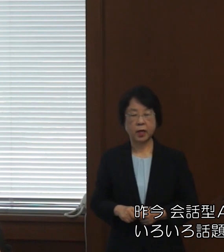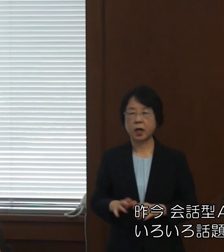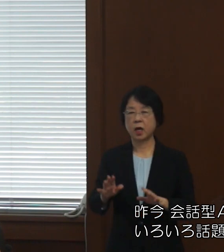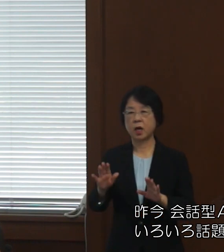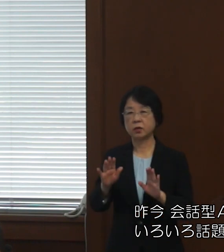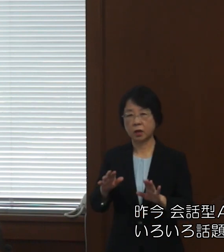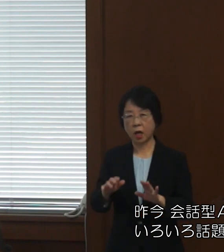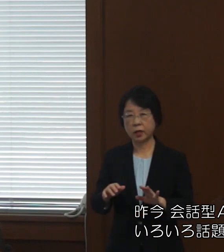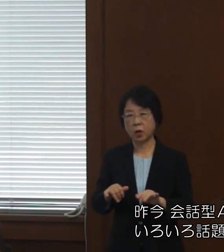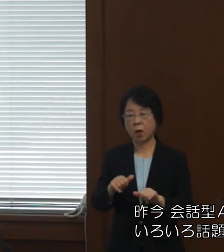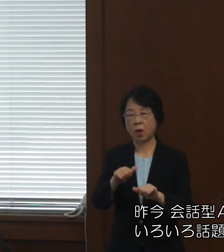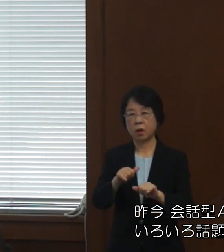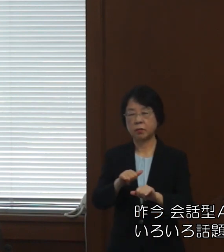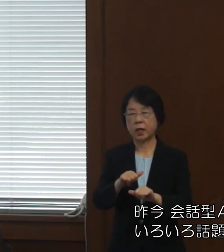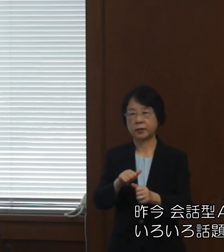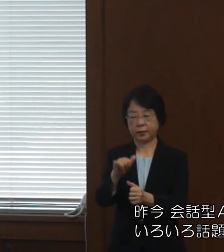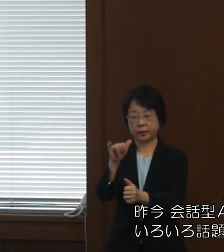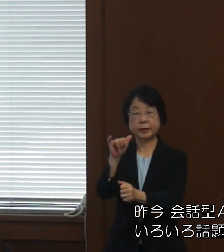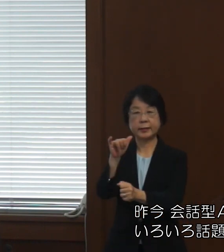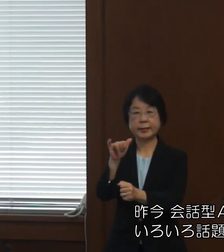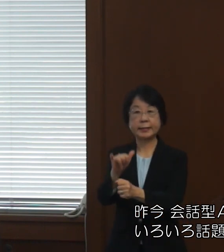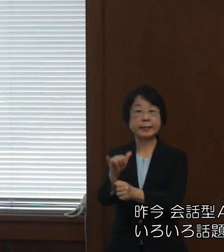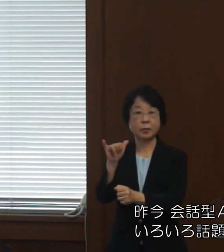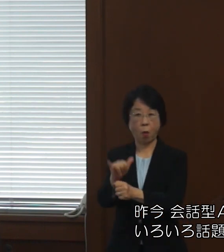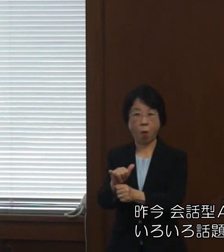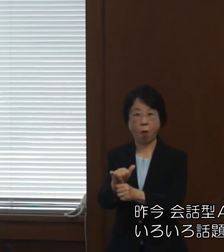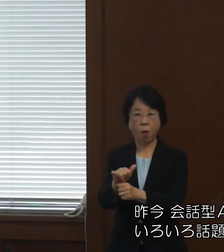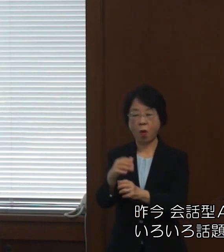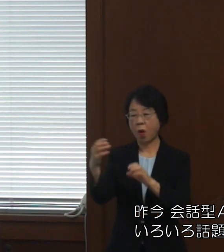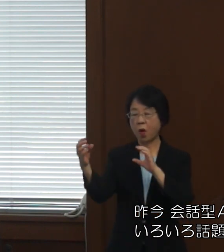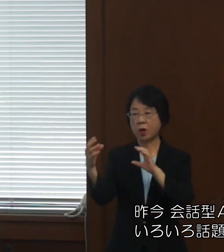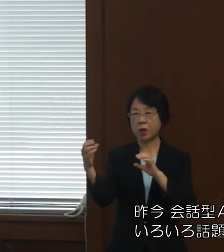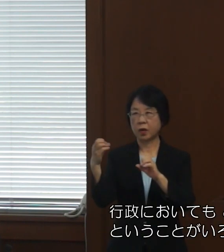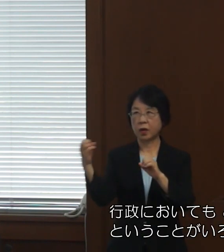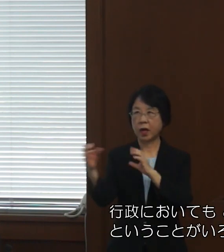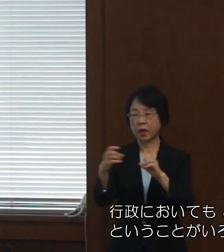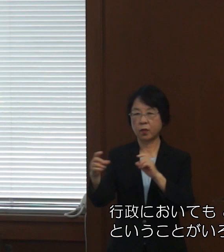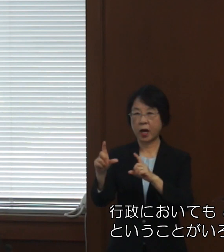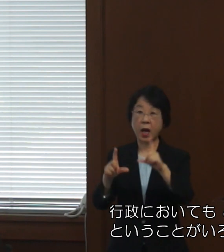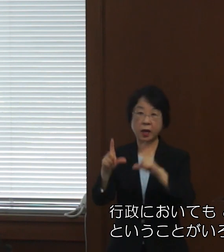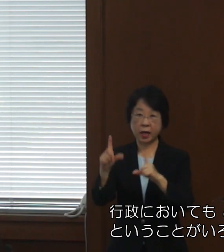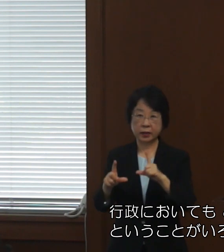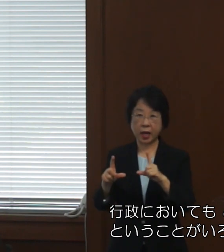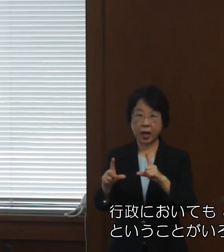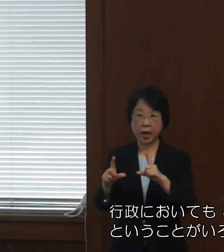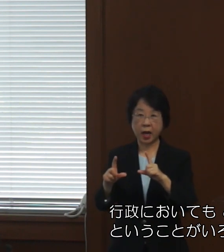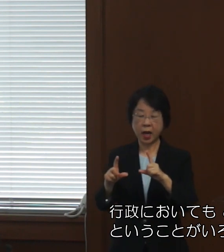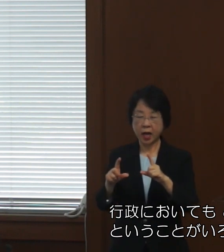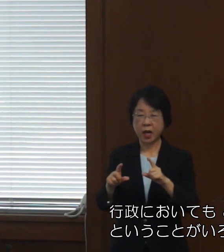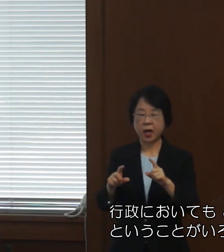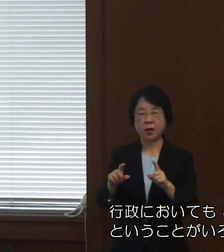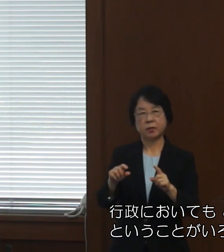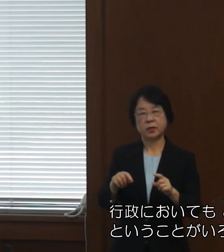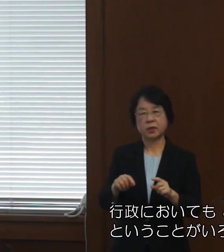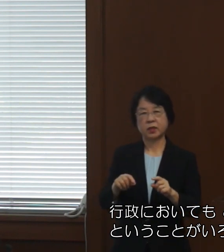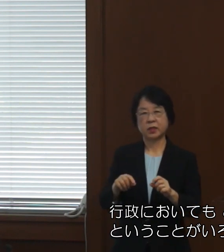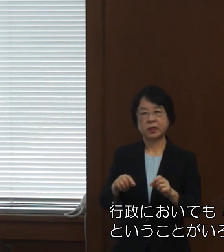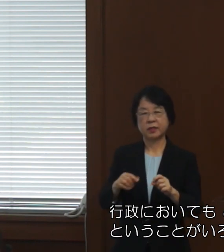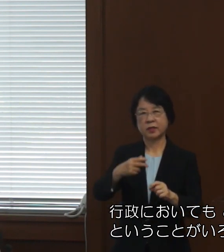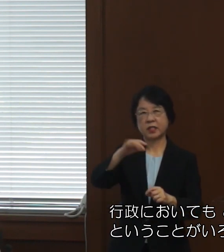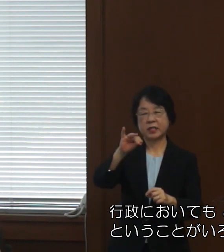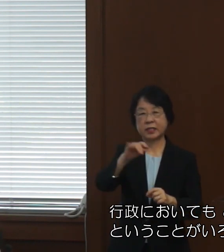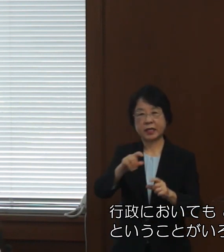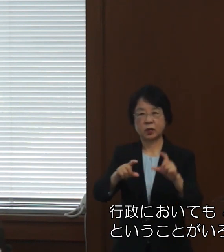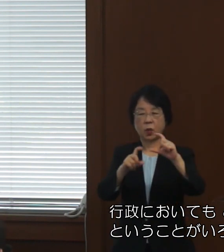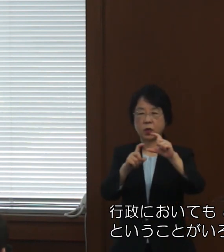型AIがいろいろ話題になってますけど行政においてもどのよう